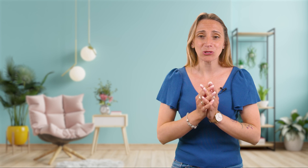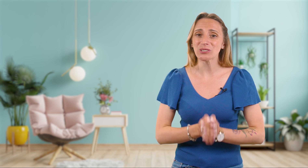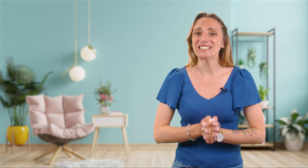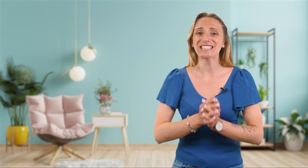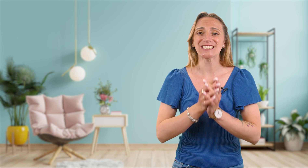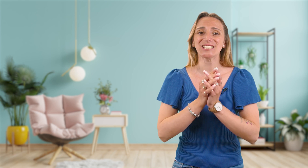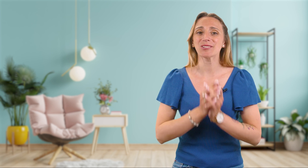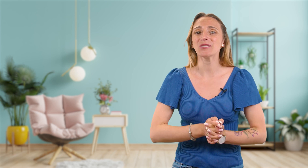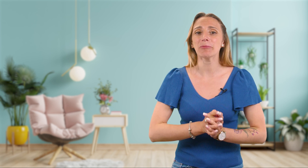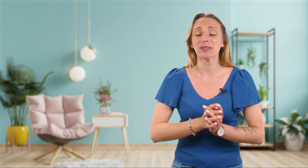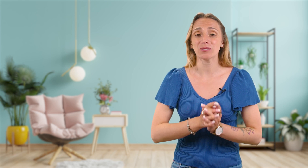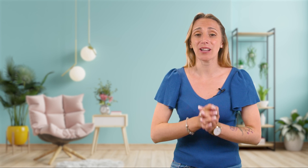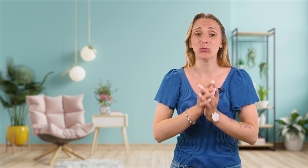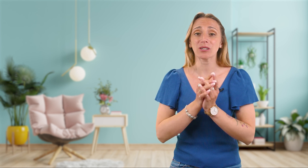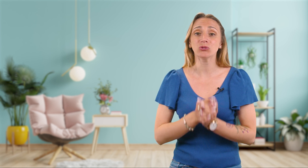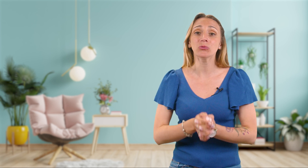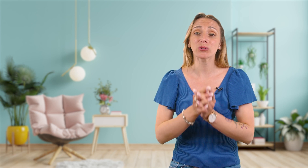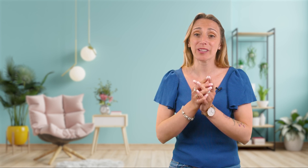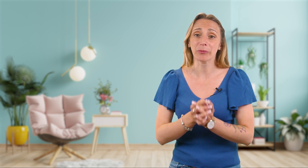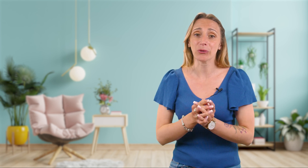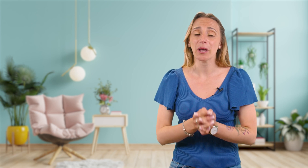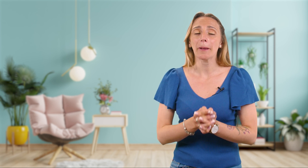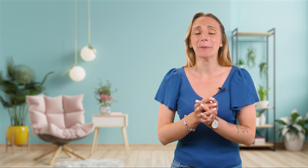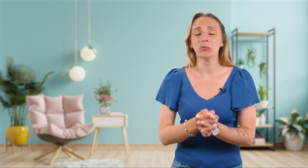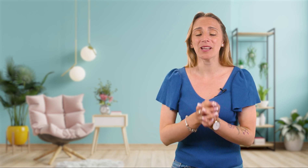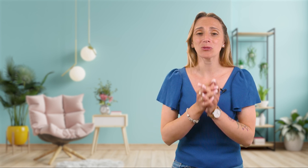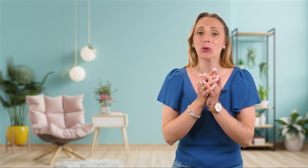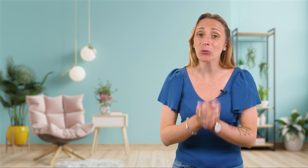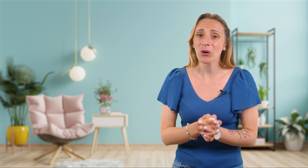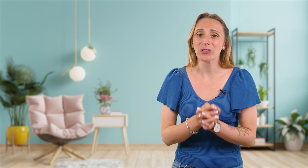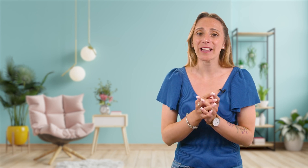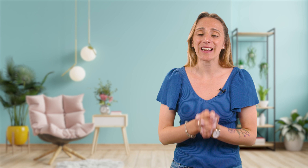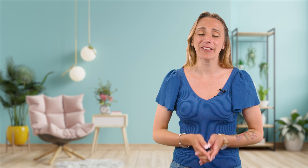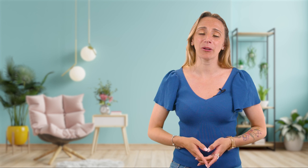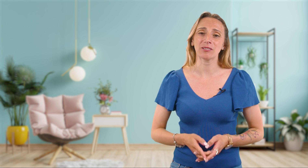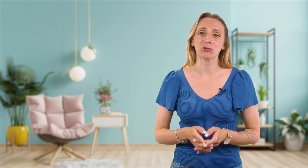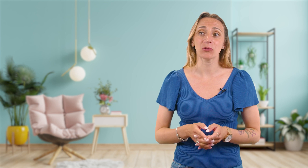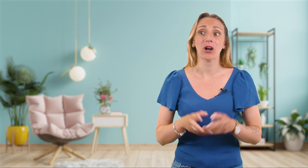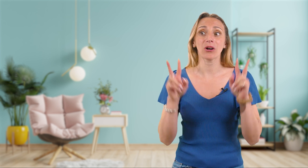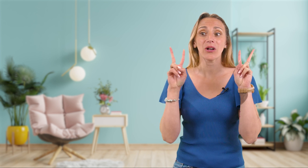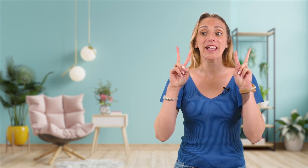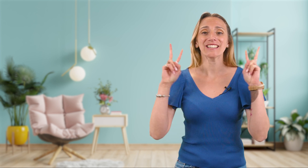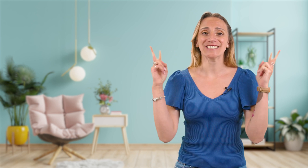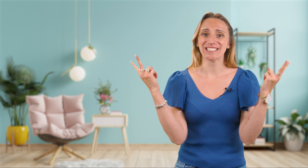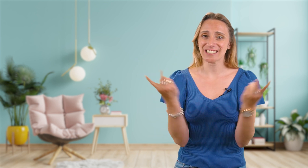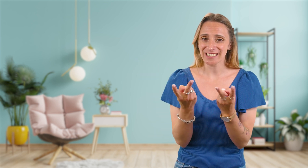je l'ai déjà dit, ce n'est pas de traduire du mot à mot, mais bien de comprendre l'information en